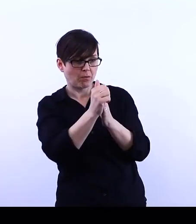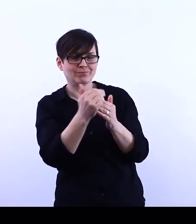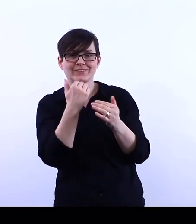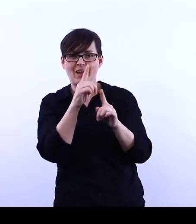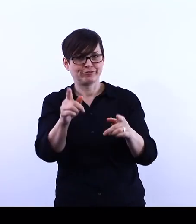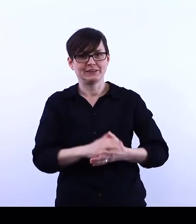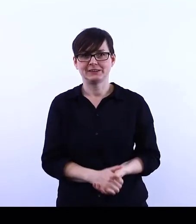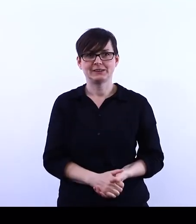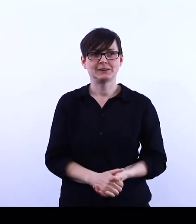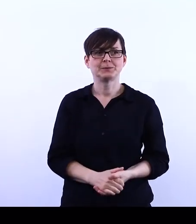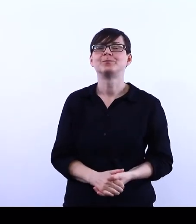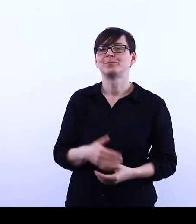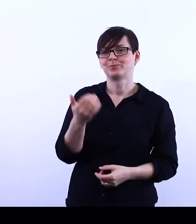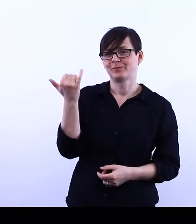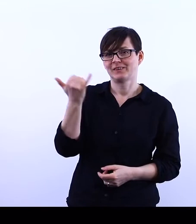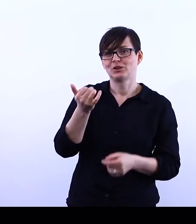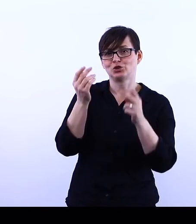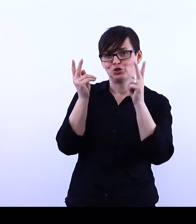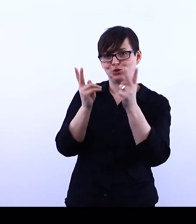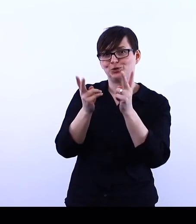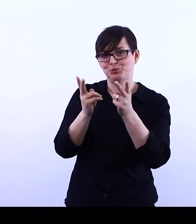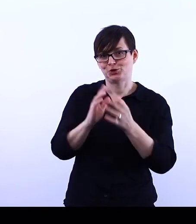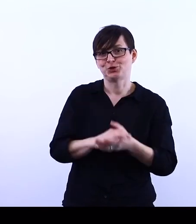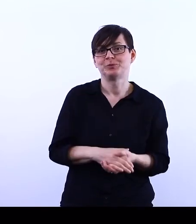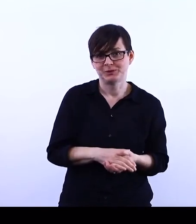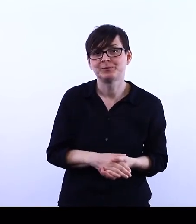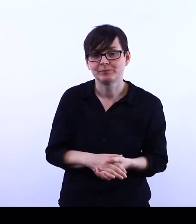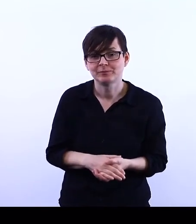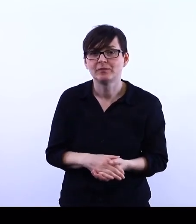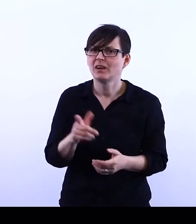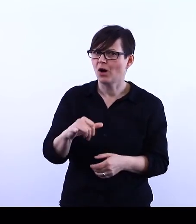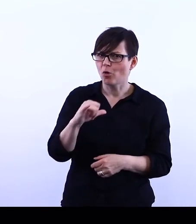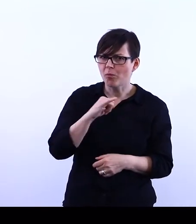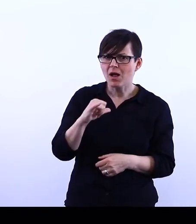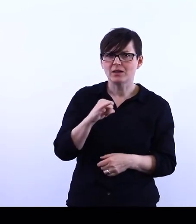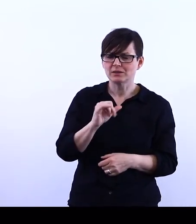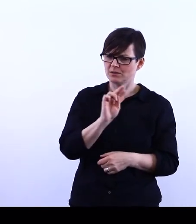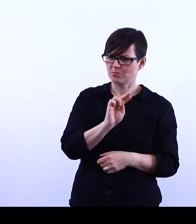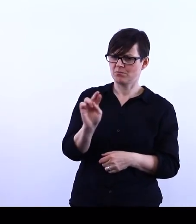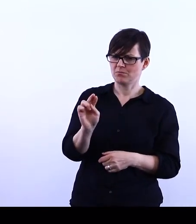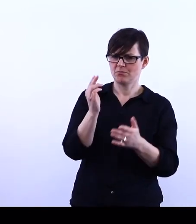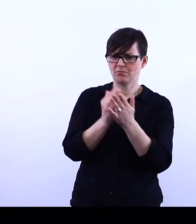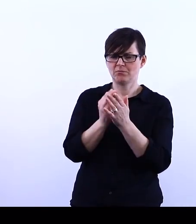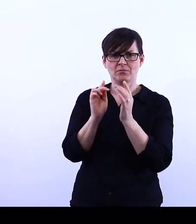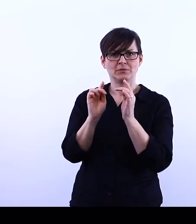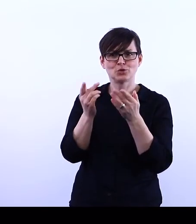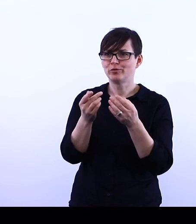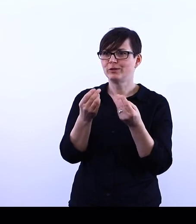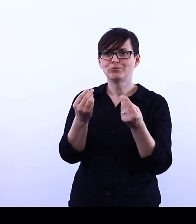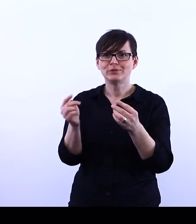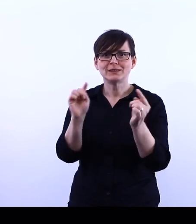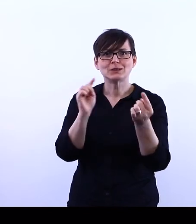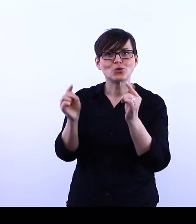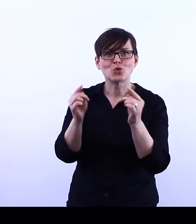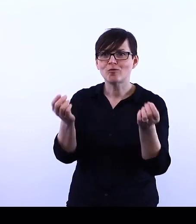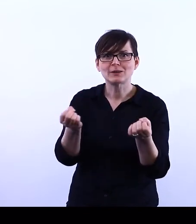was du sagst. Und das ist wirklich auch sehr interessant zu sehen, welche Art von Diskussionen sich auch so entspinnen. Also wir haben jetzt